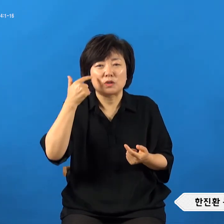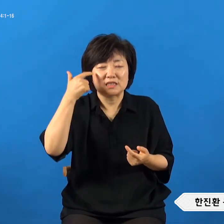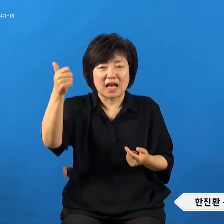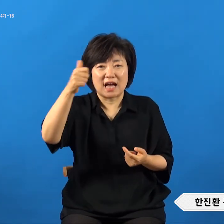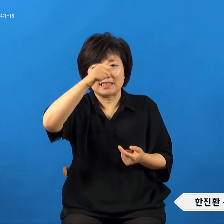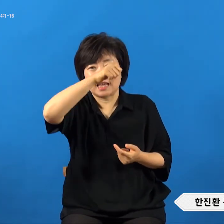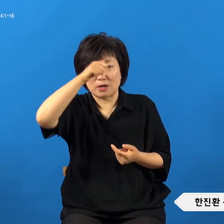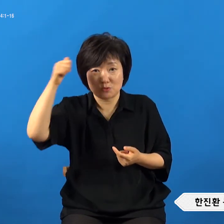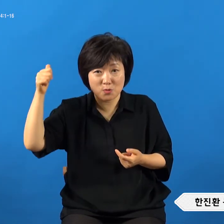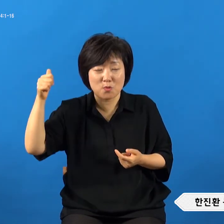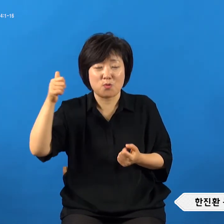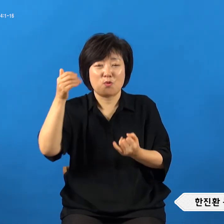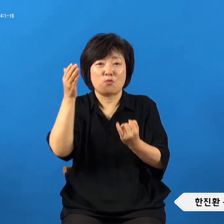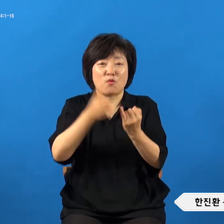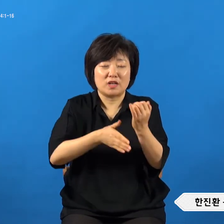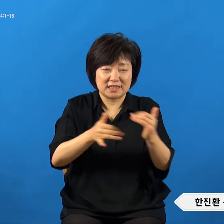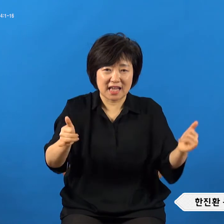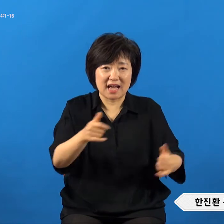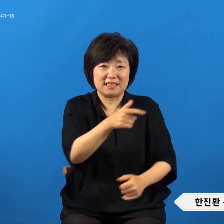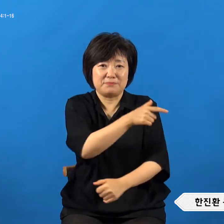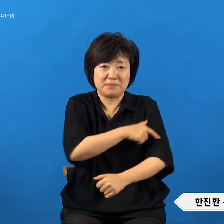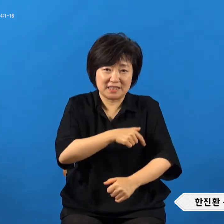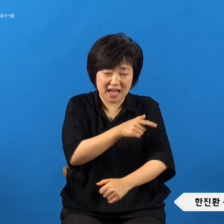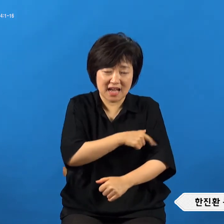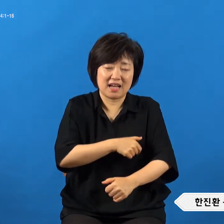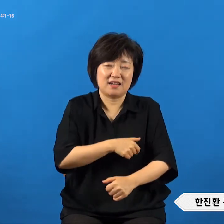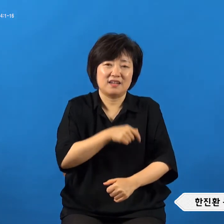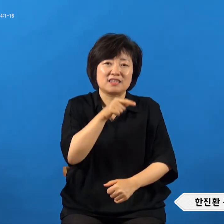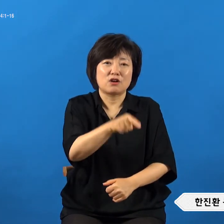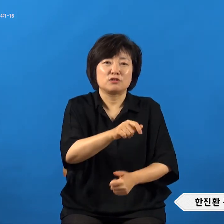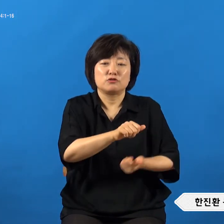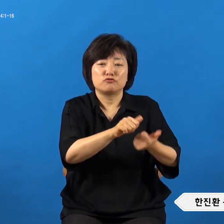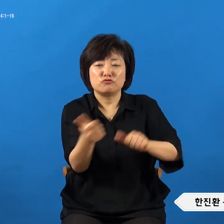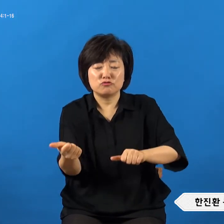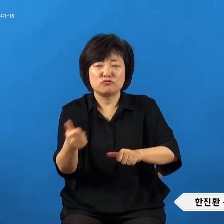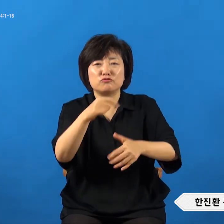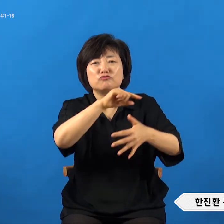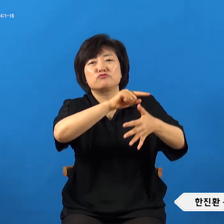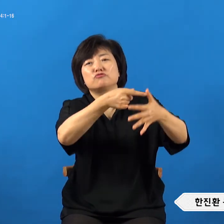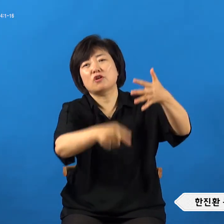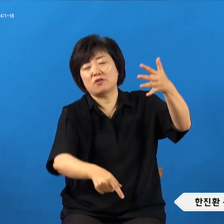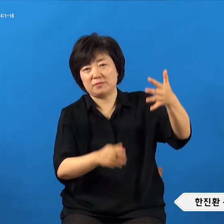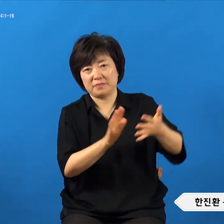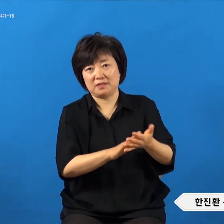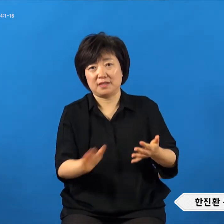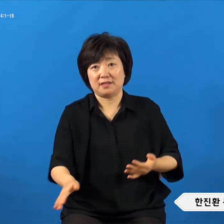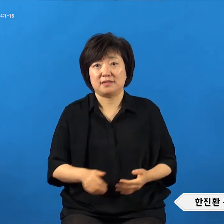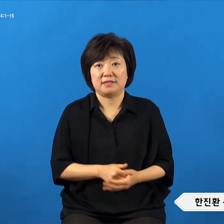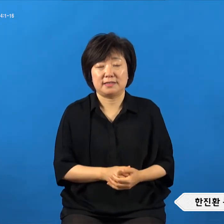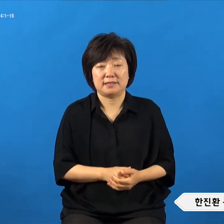목사, 장로, 권사, 집사, 그것은 죽는 순서입니다.